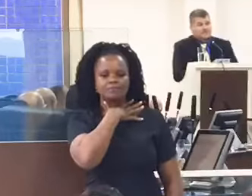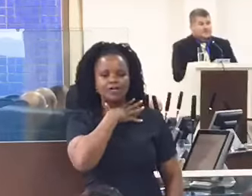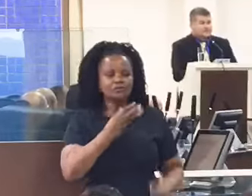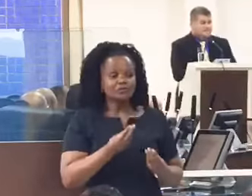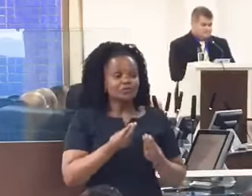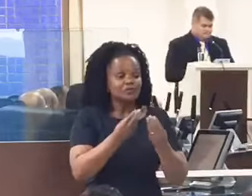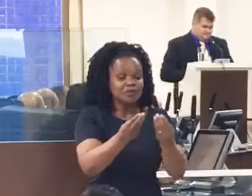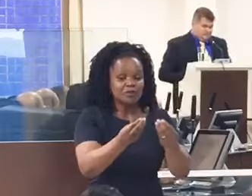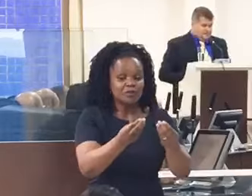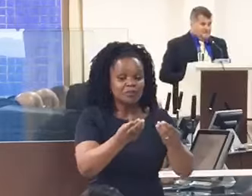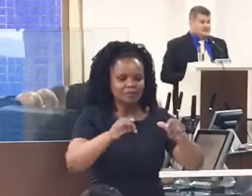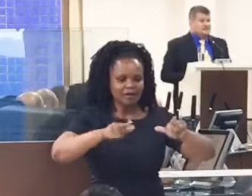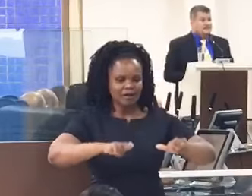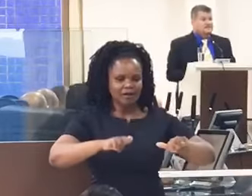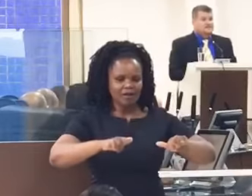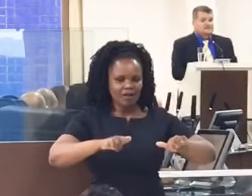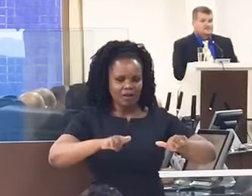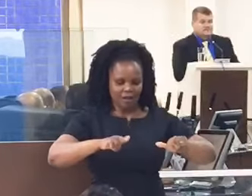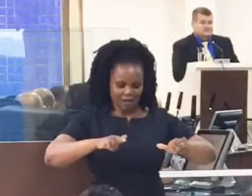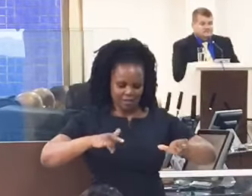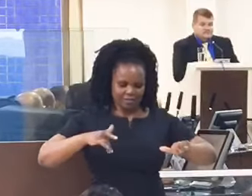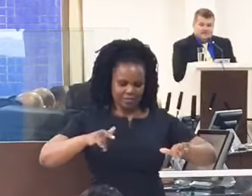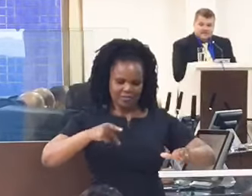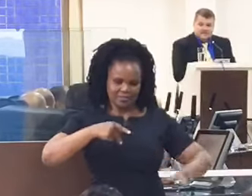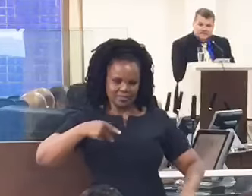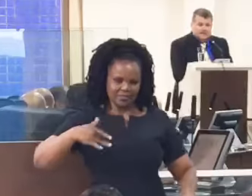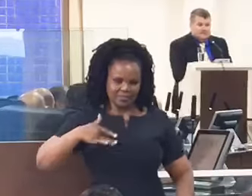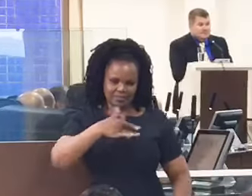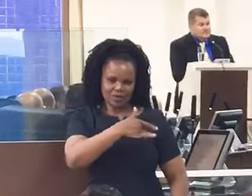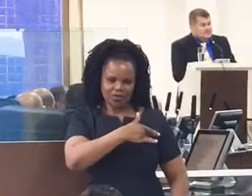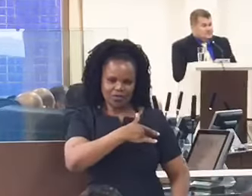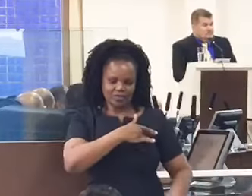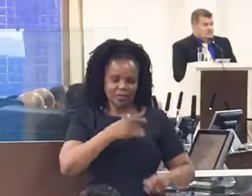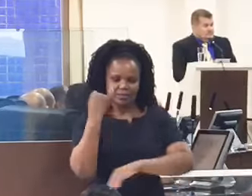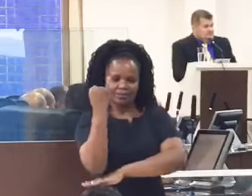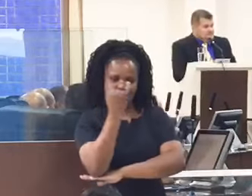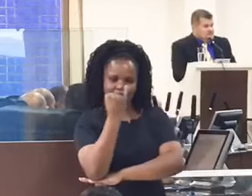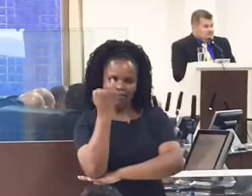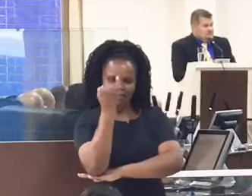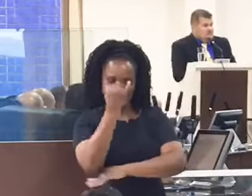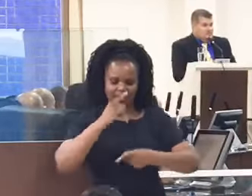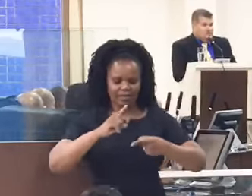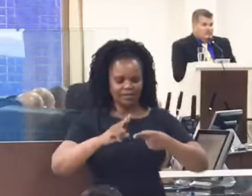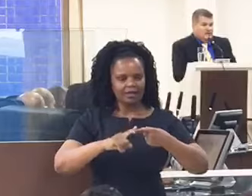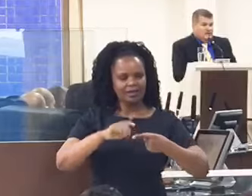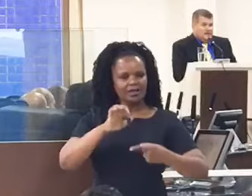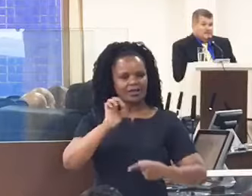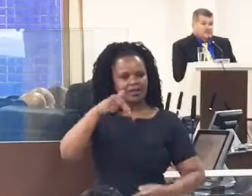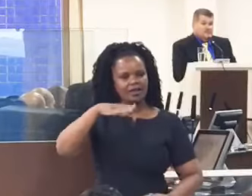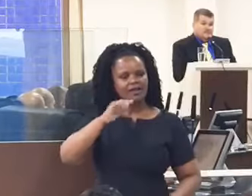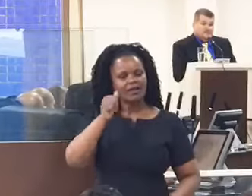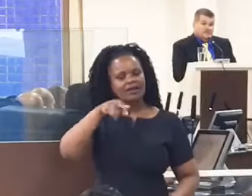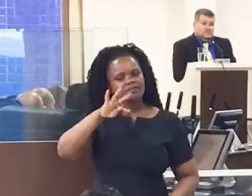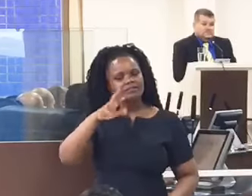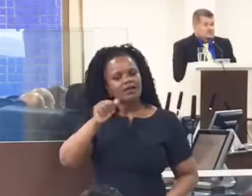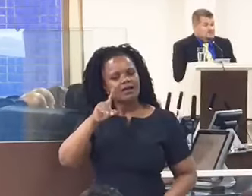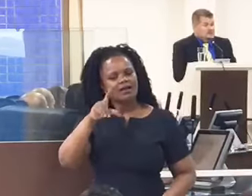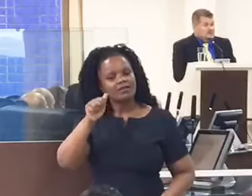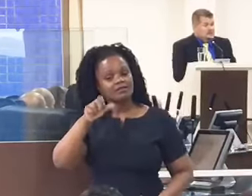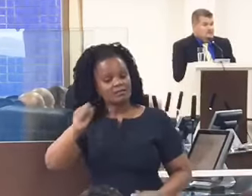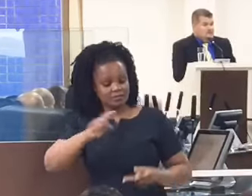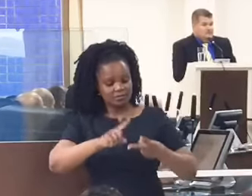de saúde de Encantadas, na Brasília, investimento de mais de R$1 milhão também em parceria